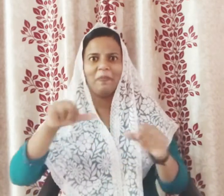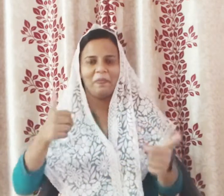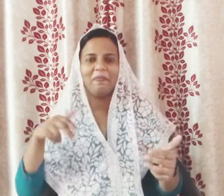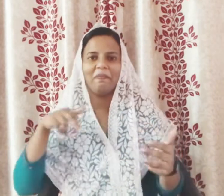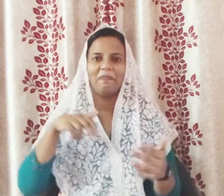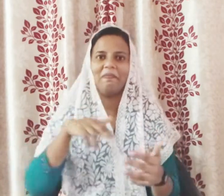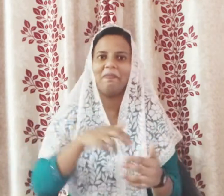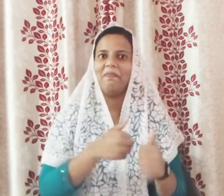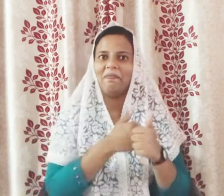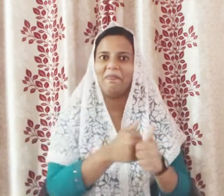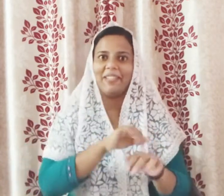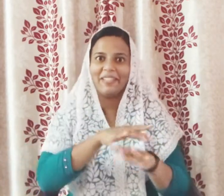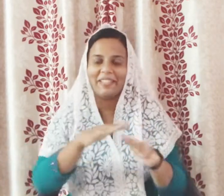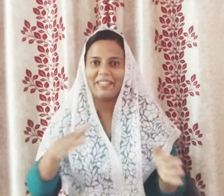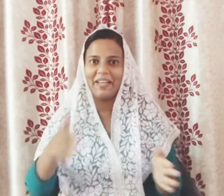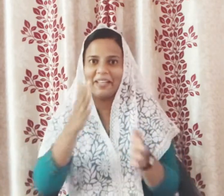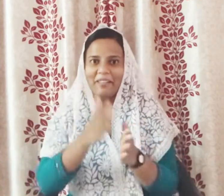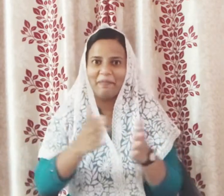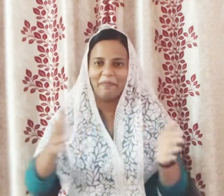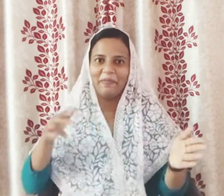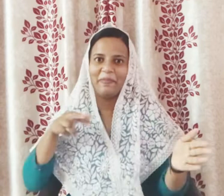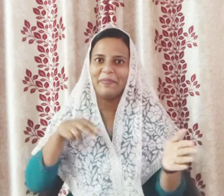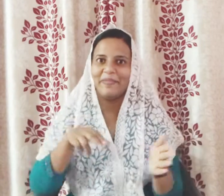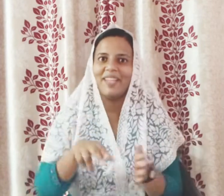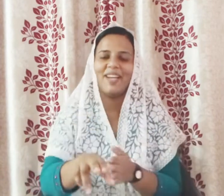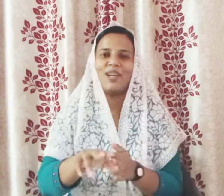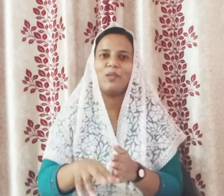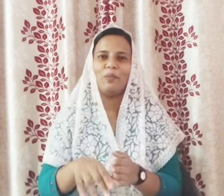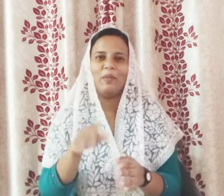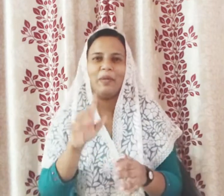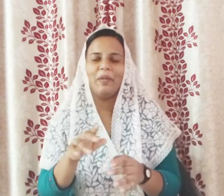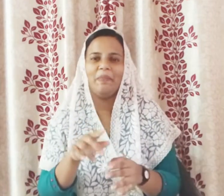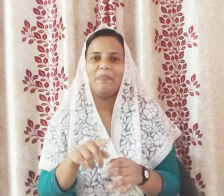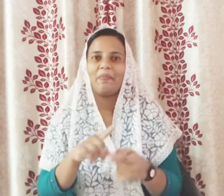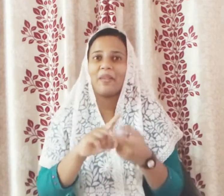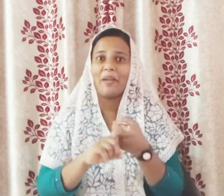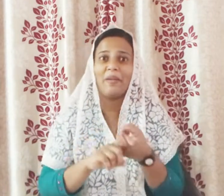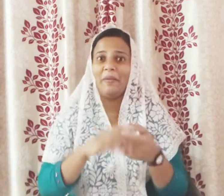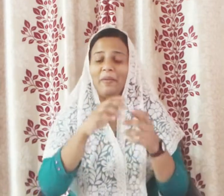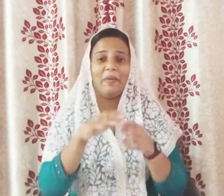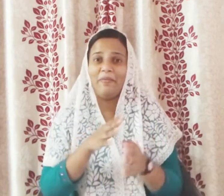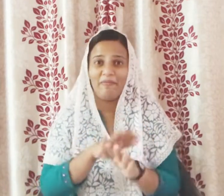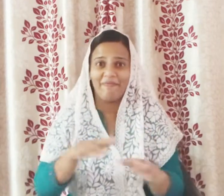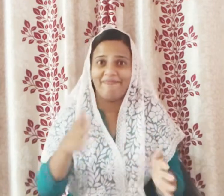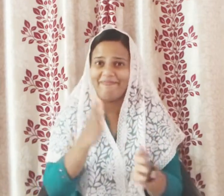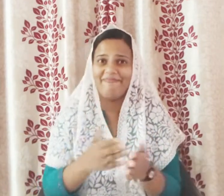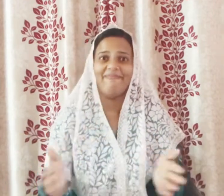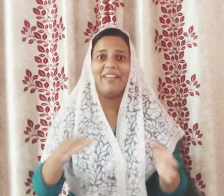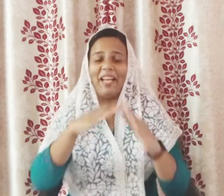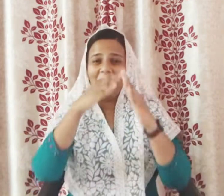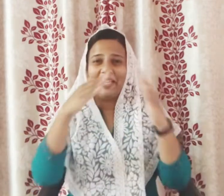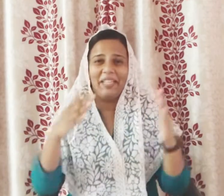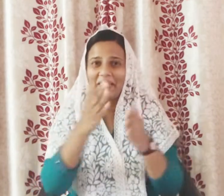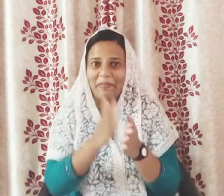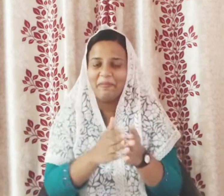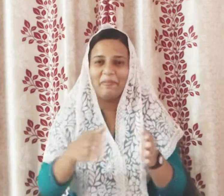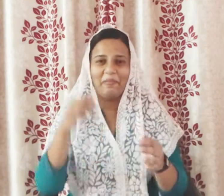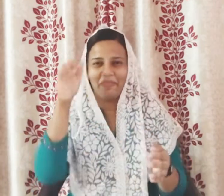ജൈത്രയാത്രയുടെ ജീവിതമാണ്. അവൻ ചെങ്കടൽ കടക്കുന്നു, പിന്നെ എരിഹോ ജോർദാൻ പിളരുന്നു, എരിഹോ ഇടിയുന്നു എന്ന് വേണ്ട,